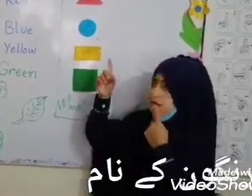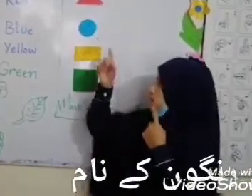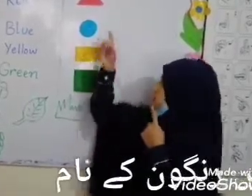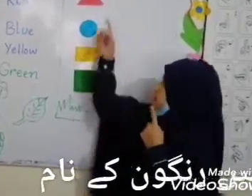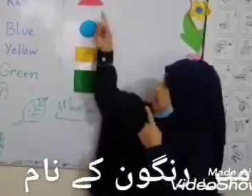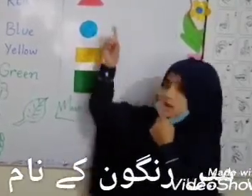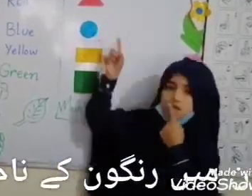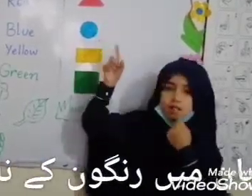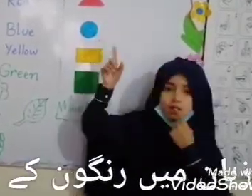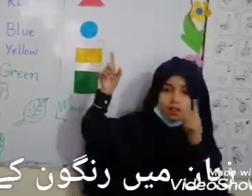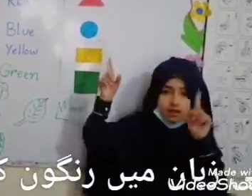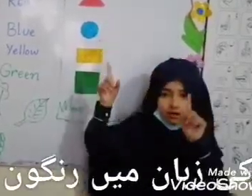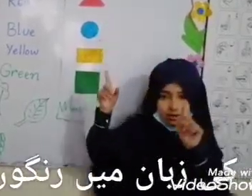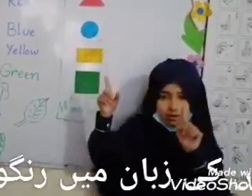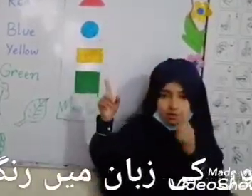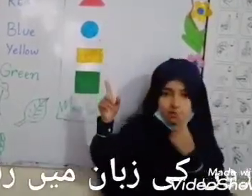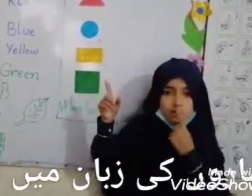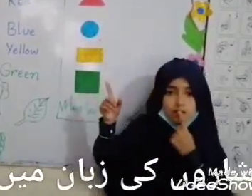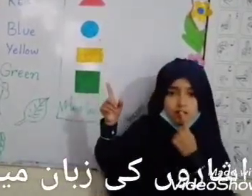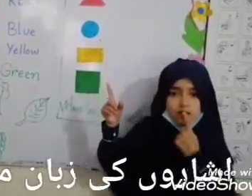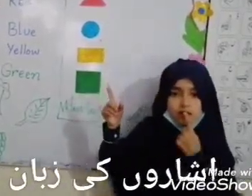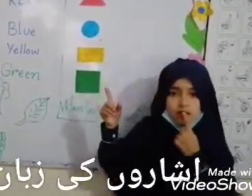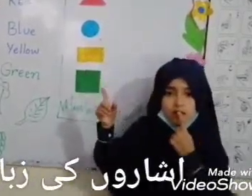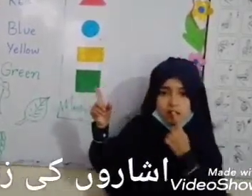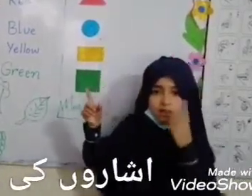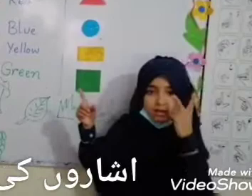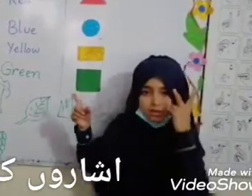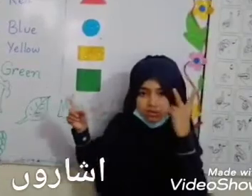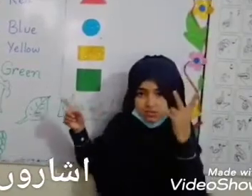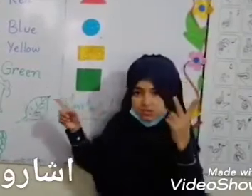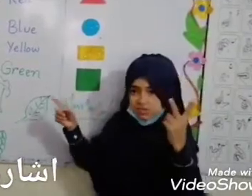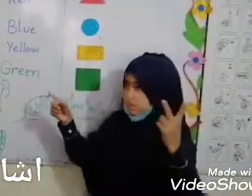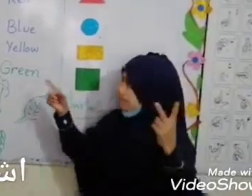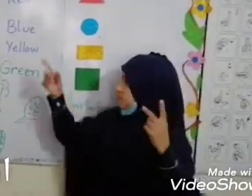रेड, रेड। दूसरा है